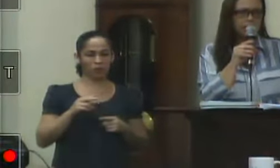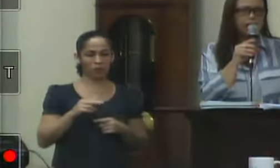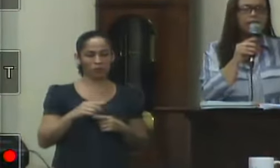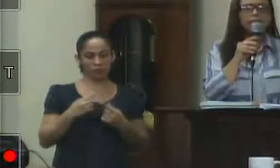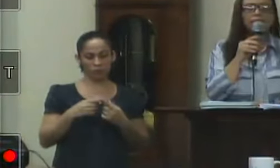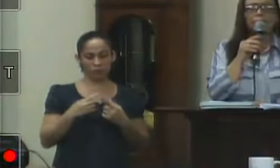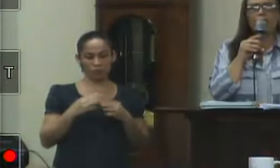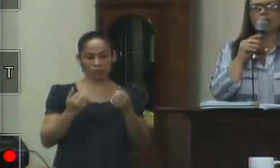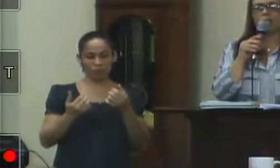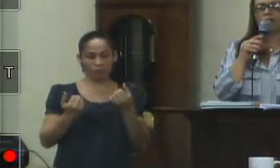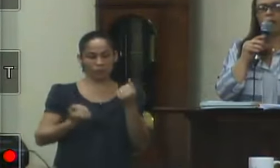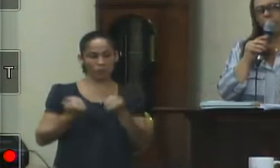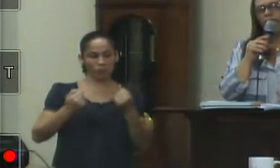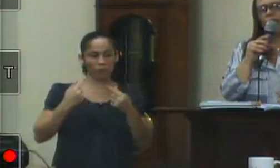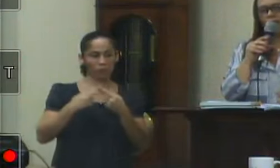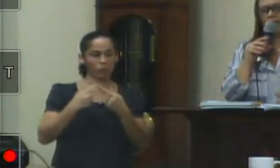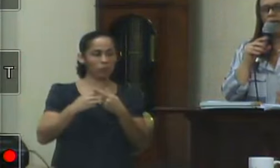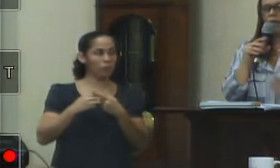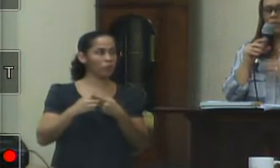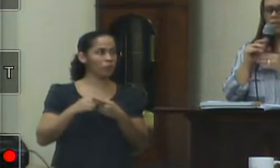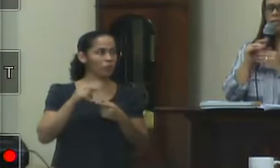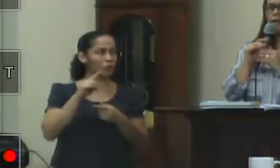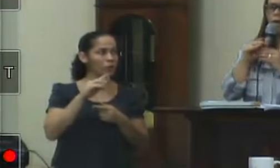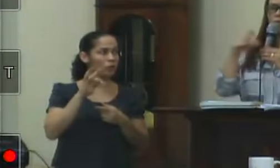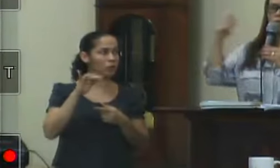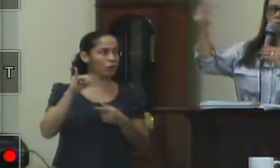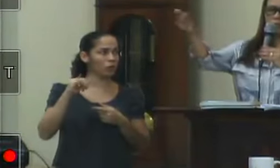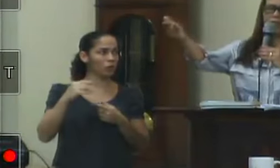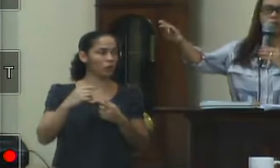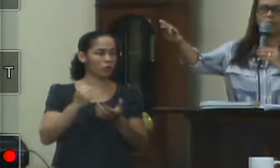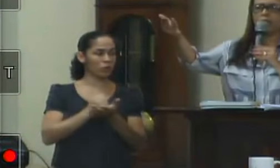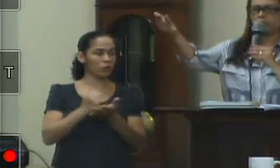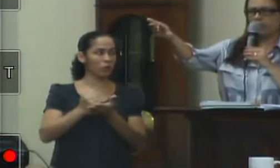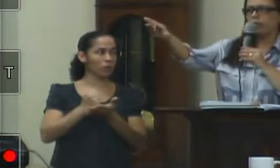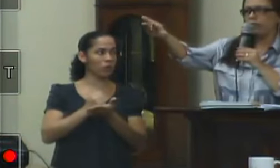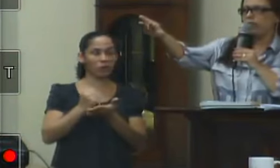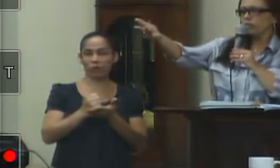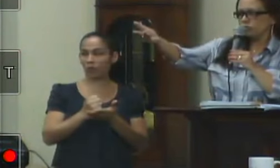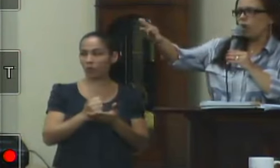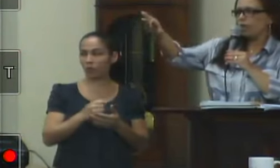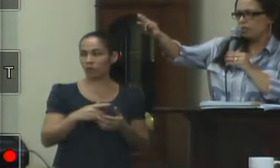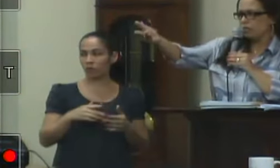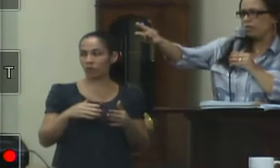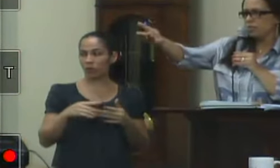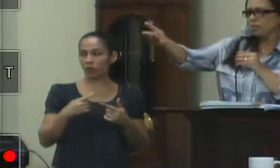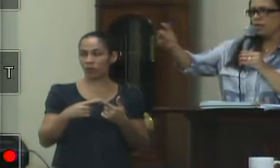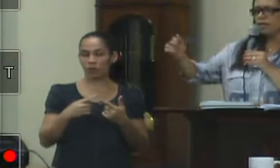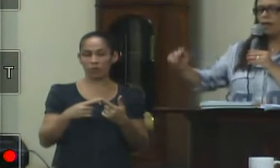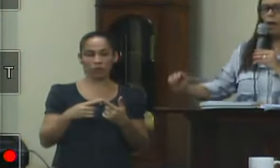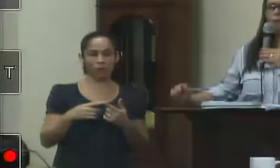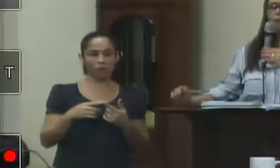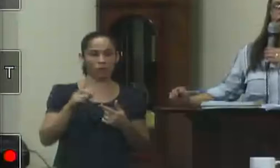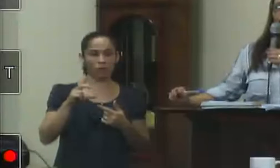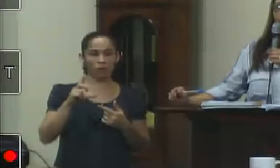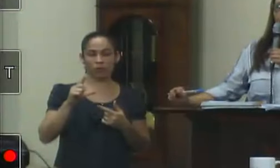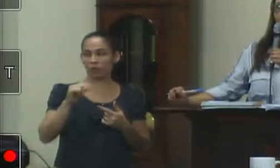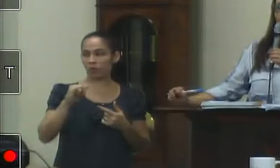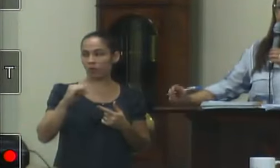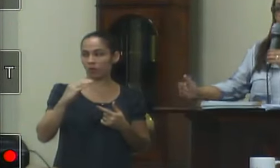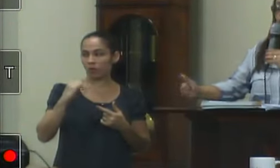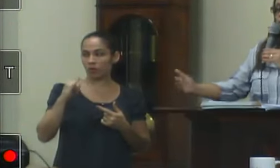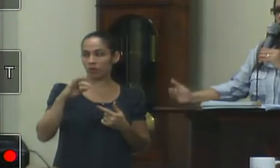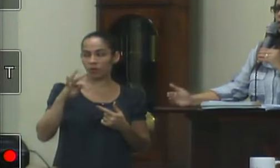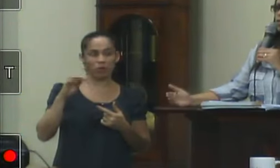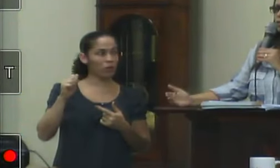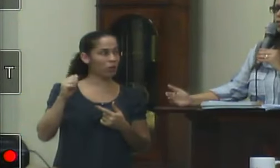ambulâncias. Então, a questão da UTI até a contratação, o vereador Marquinhos sempre nos cobra isso, a licitação. É